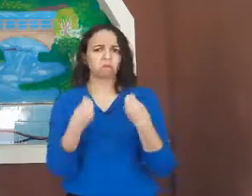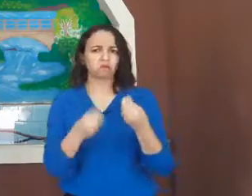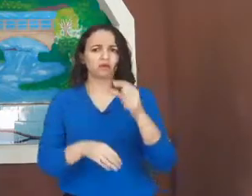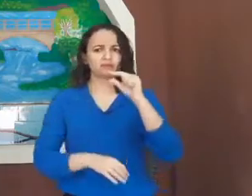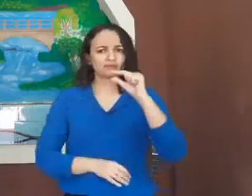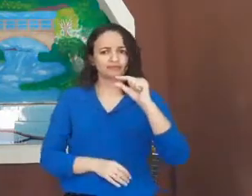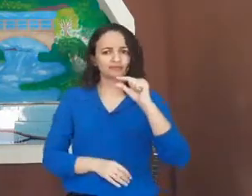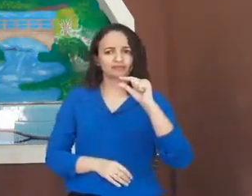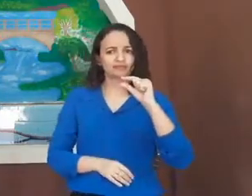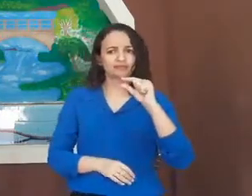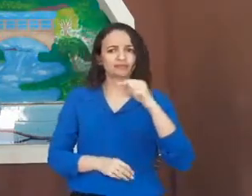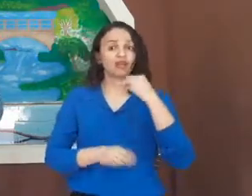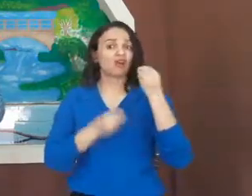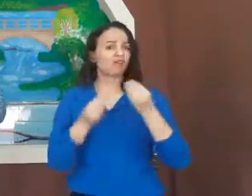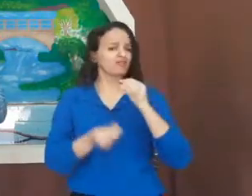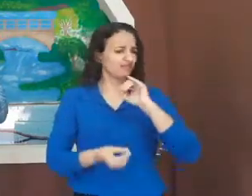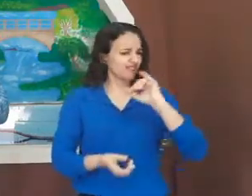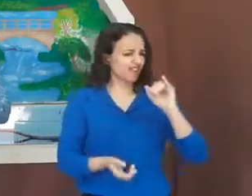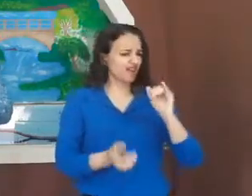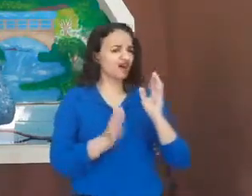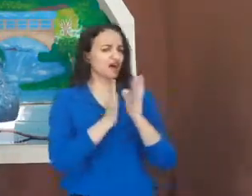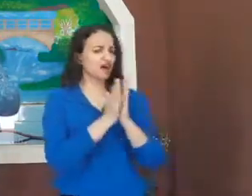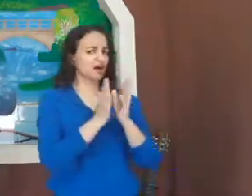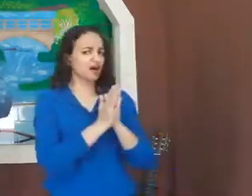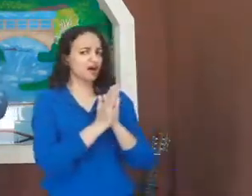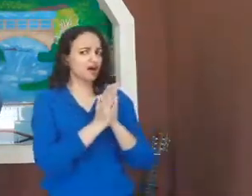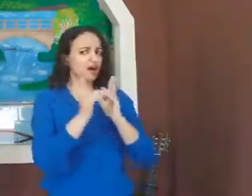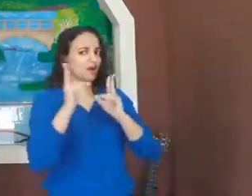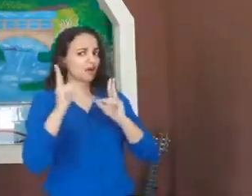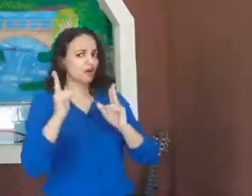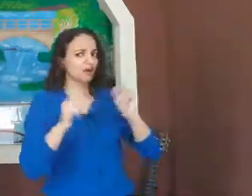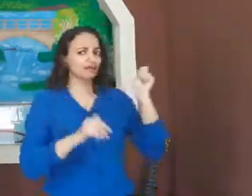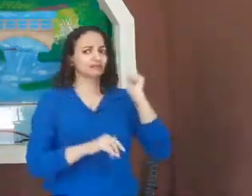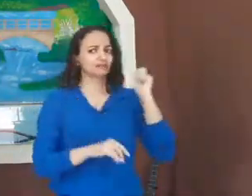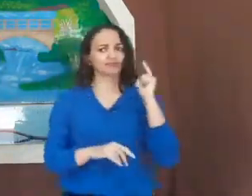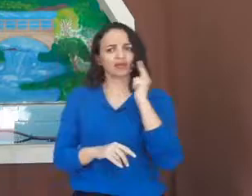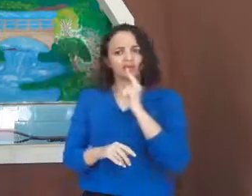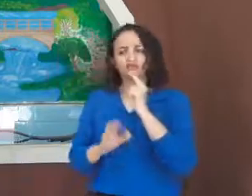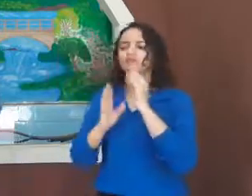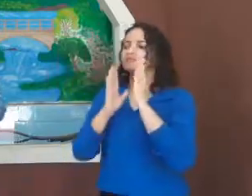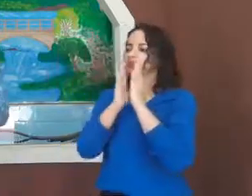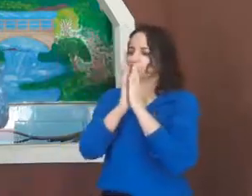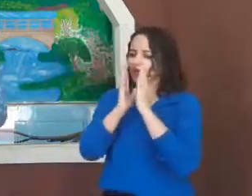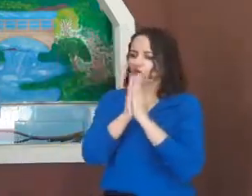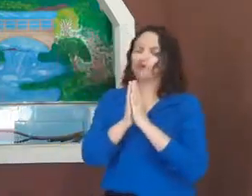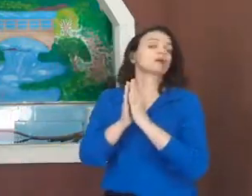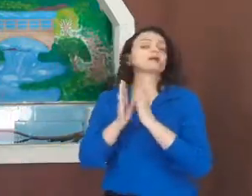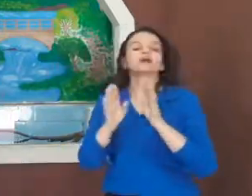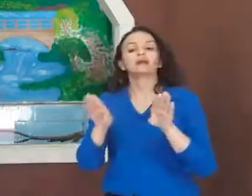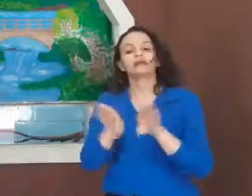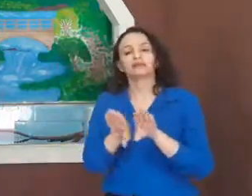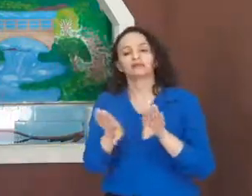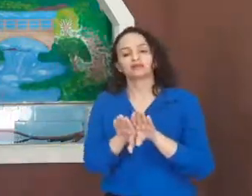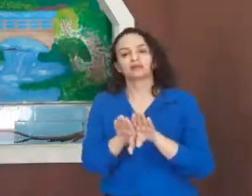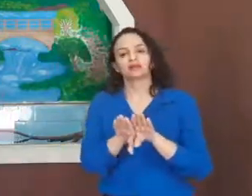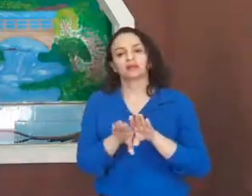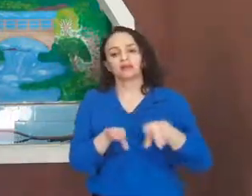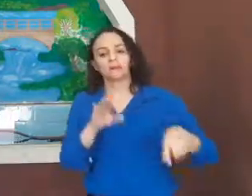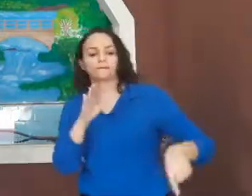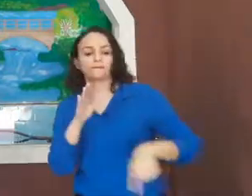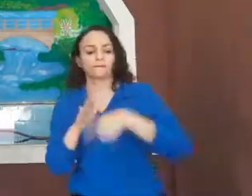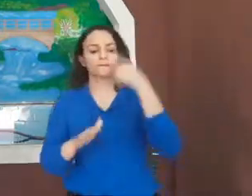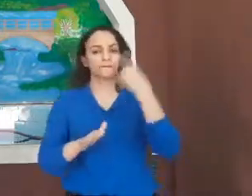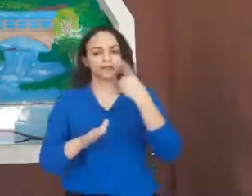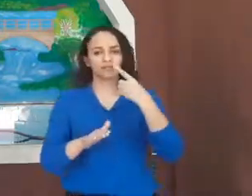orando. Né? Ore. Você vê como Davi está se derramando em oração. Então a primeira coisa que devemos